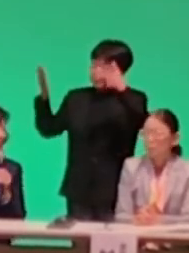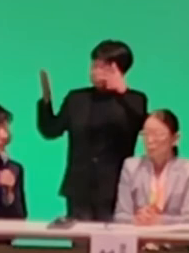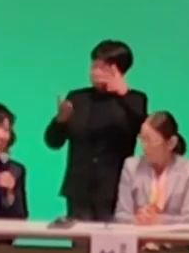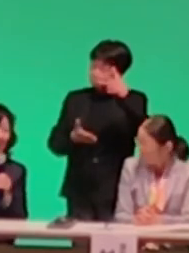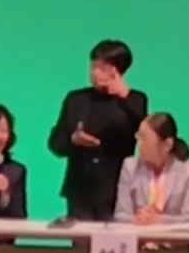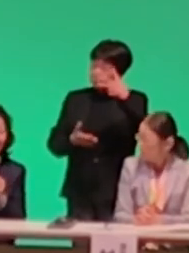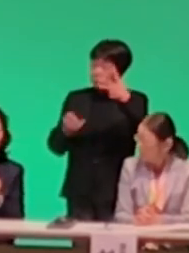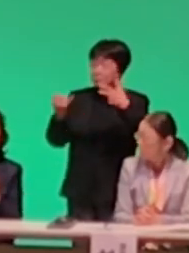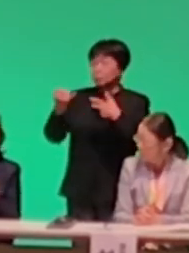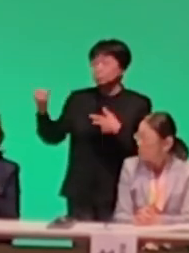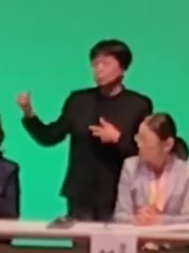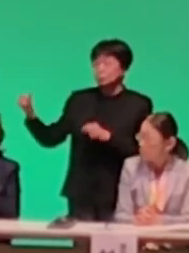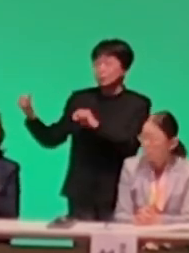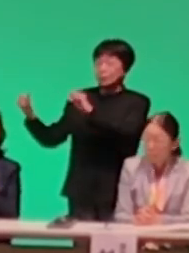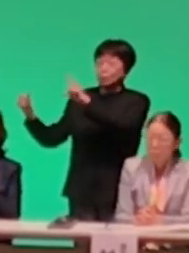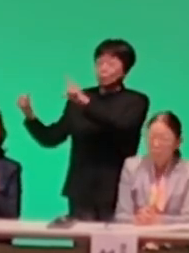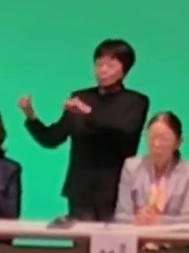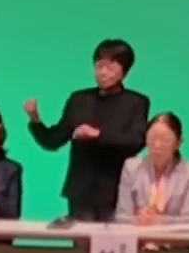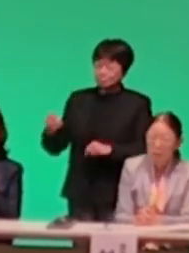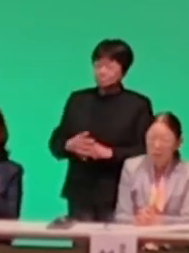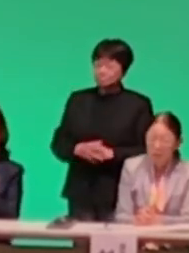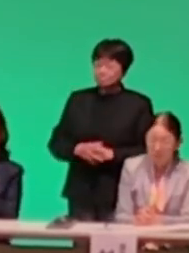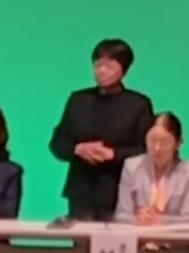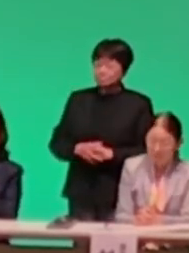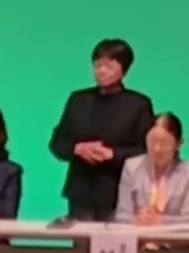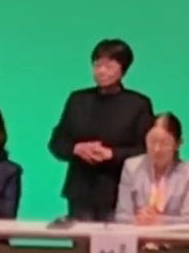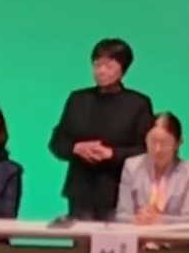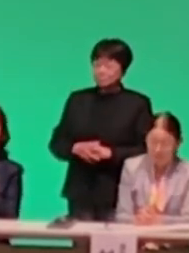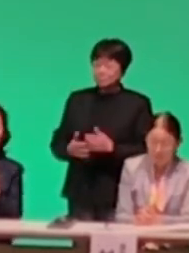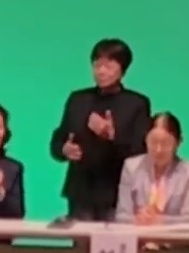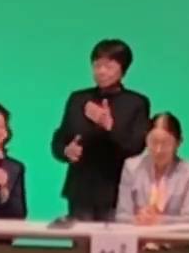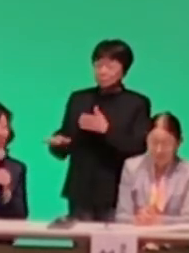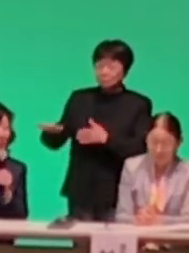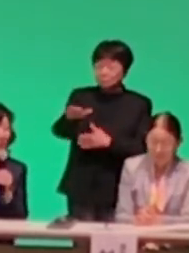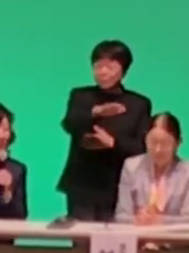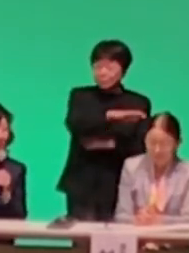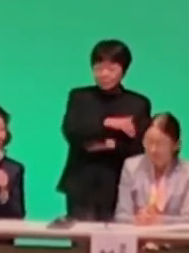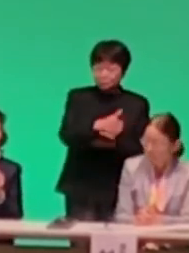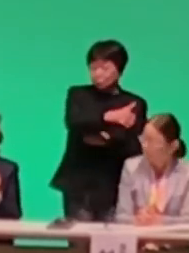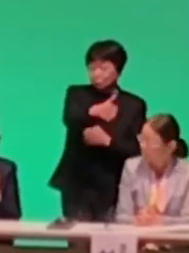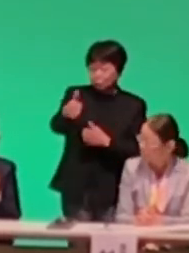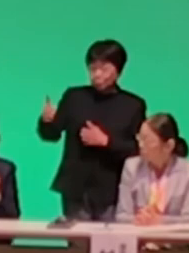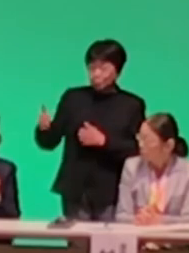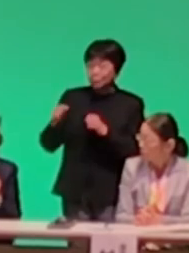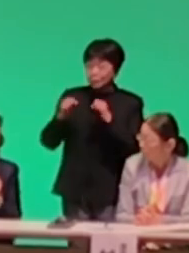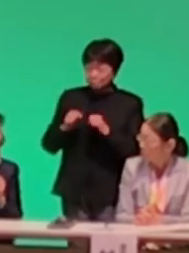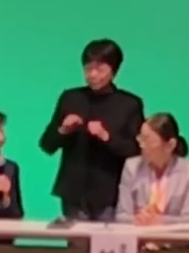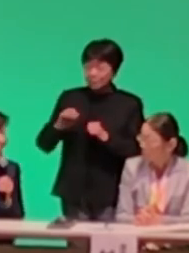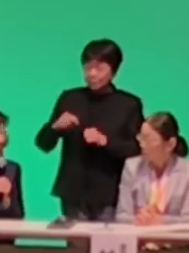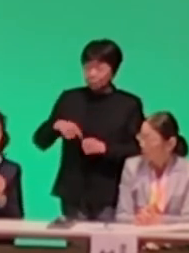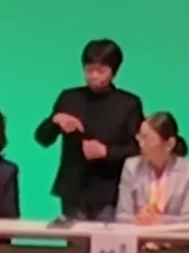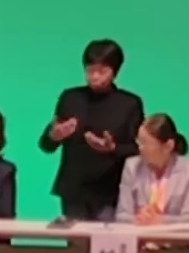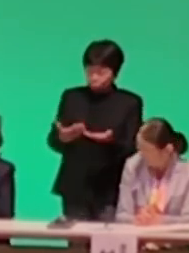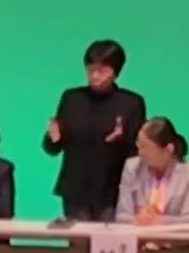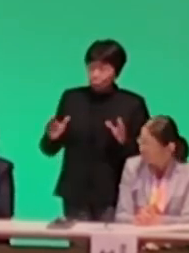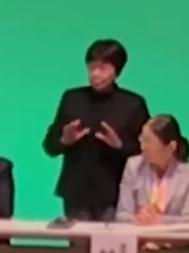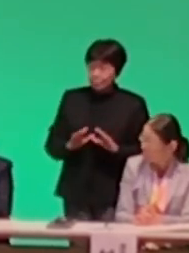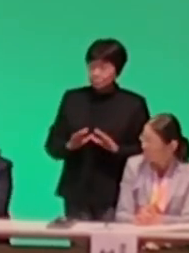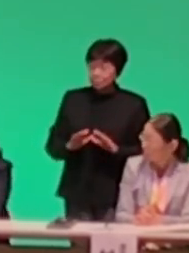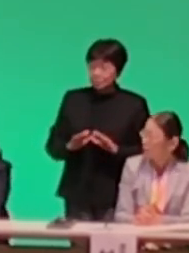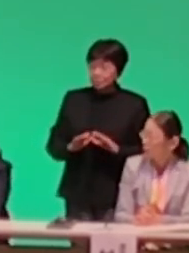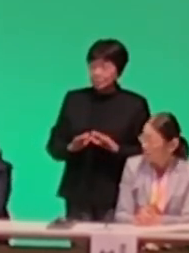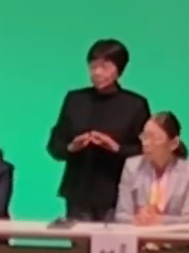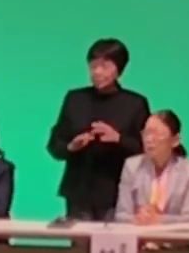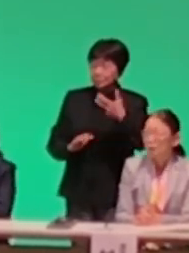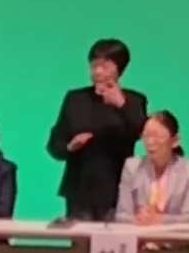割女性なんじゃないかな。まあ社プには男の人が、まあ、それなりにいるんだけど、実動部隊はほぼ